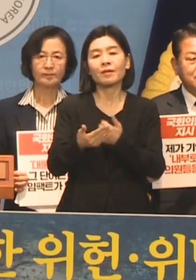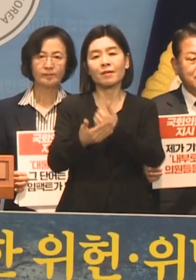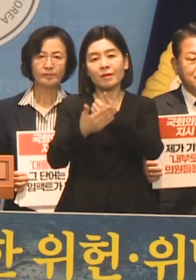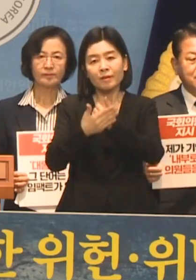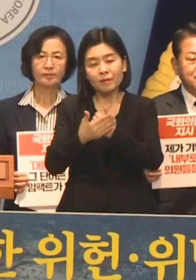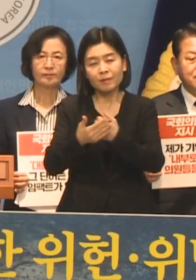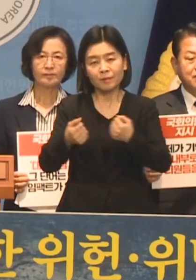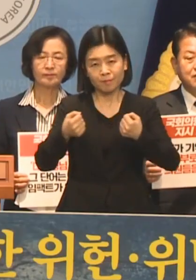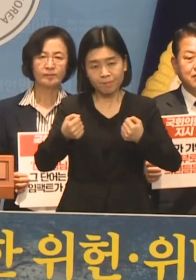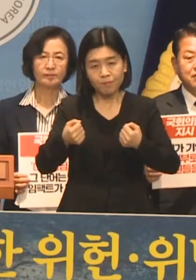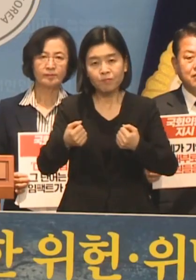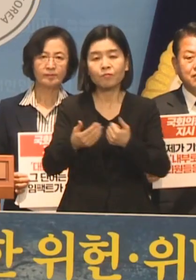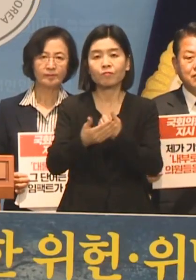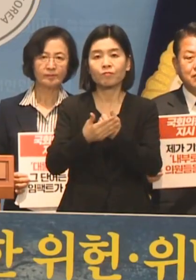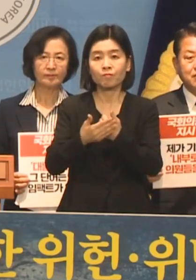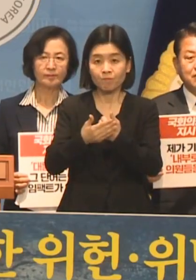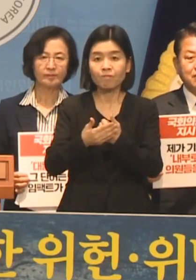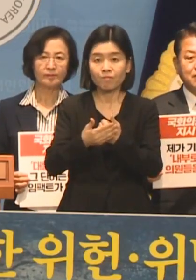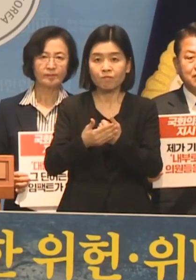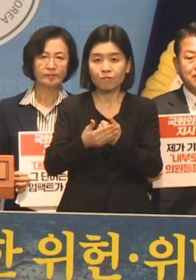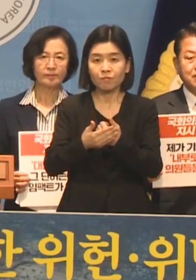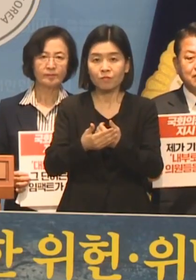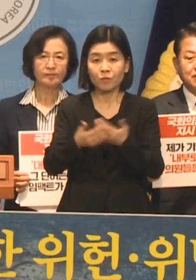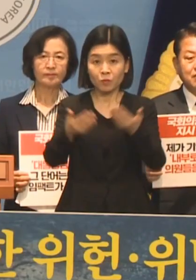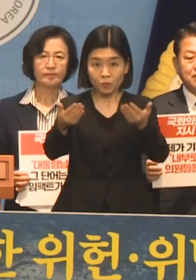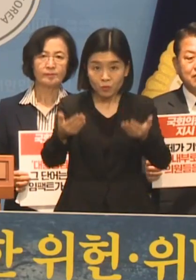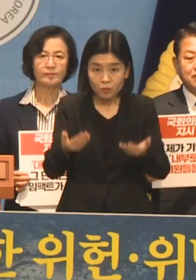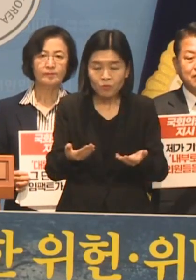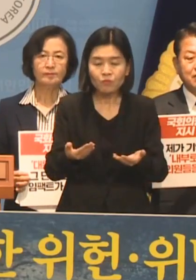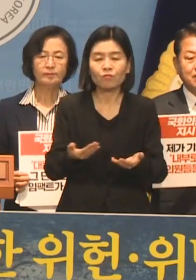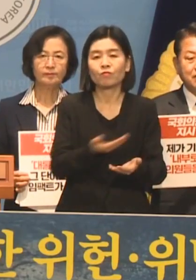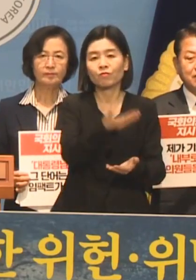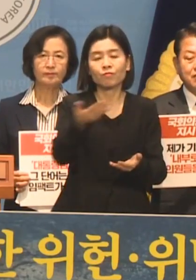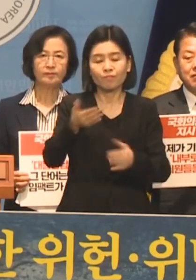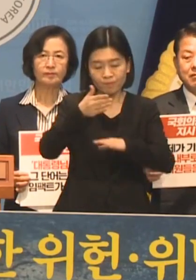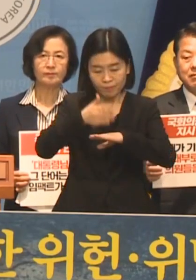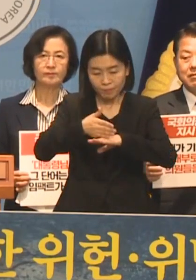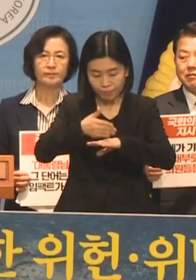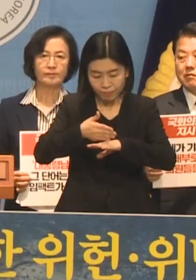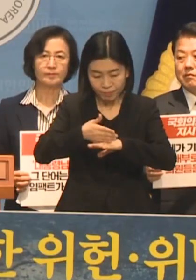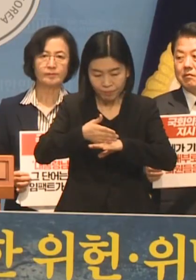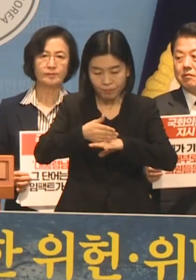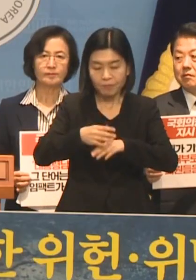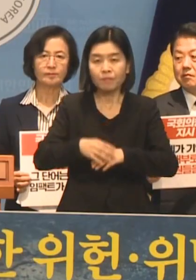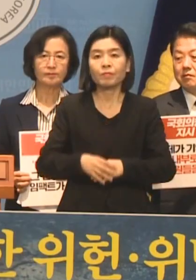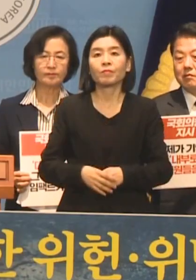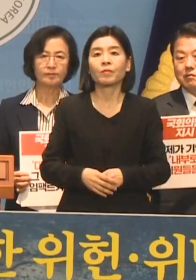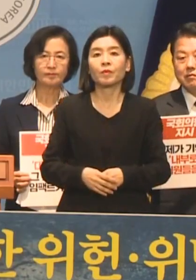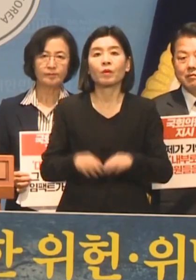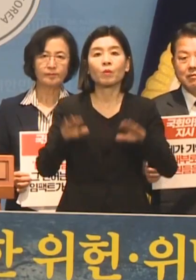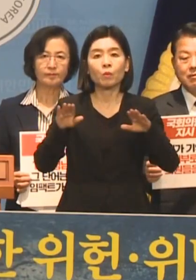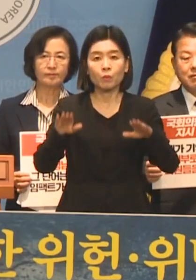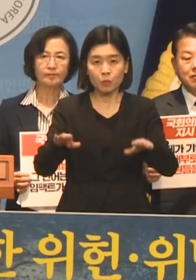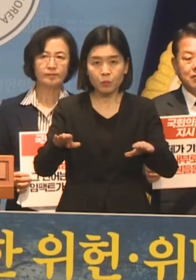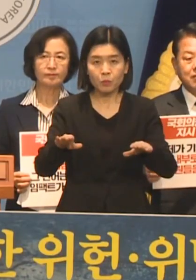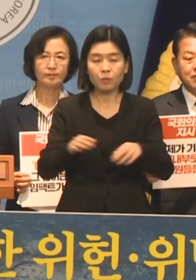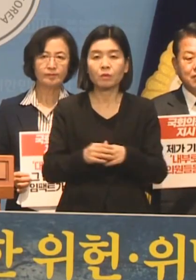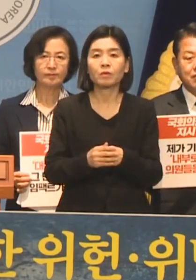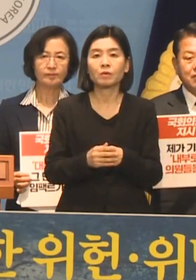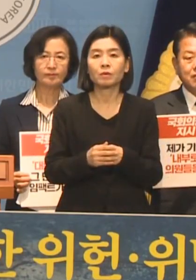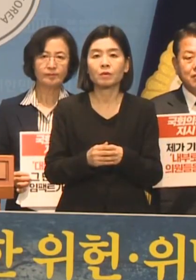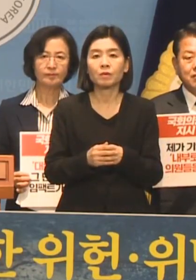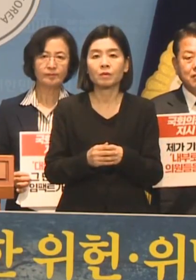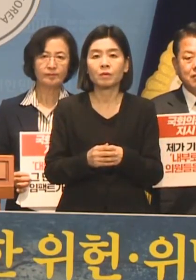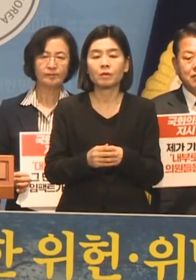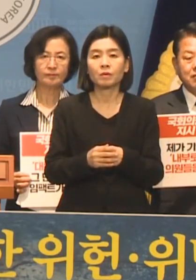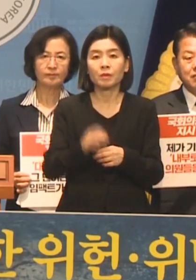보내주신 국민 여러분께 이 자리를 빌려 감사의 말씀을 드립니다. 오늘은